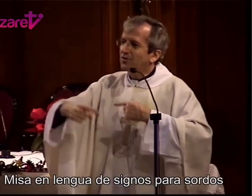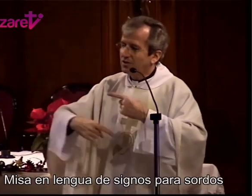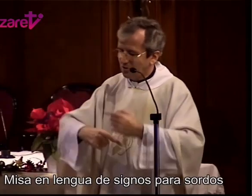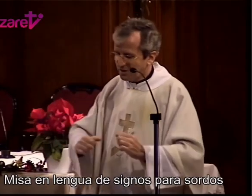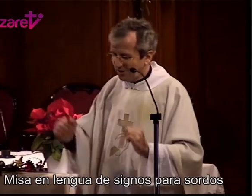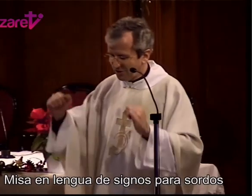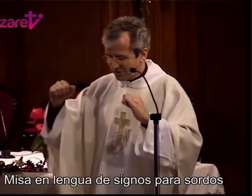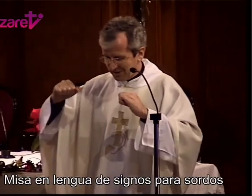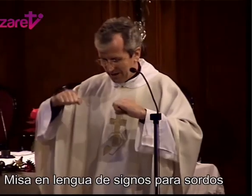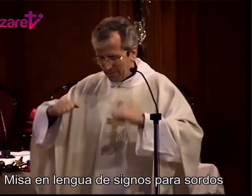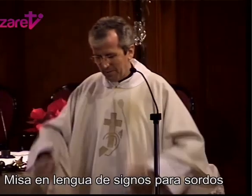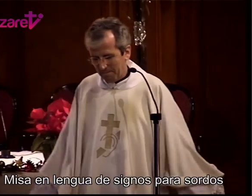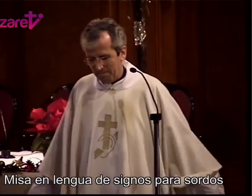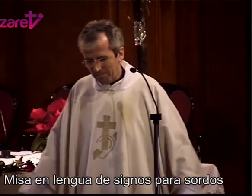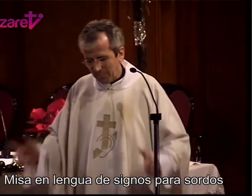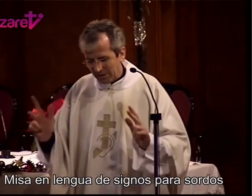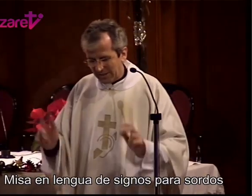de los siglos. Amén. Podéis sentaros.